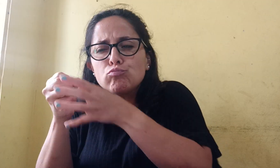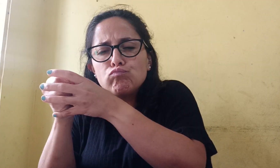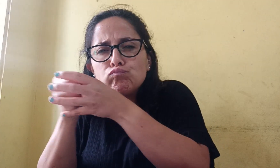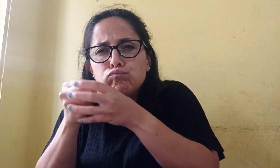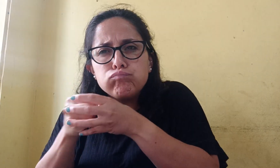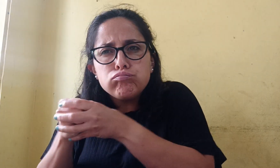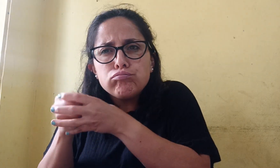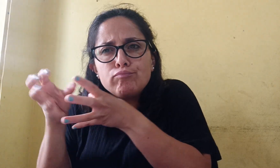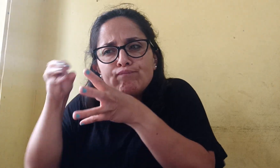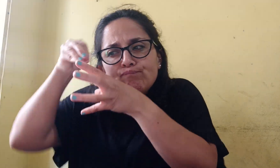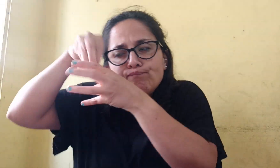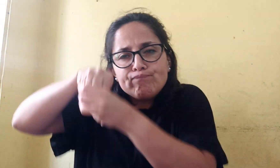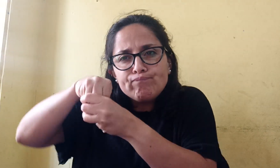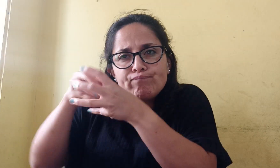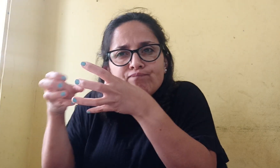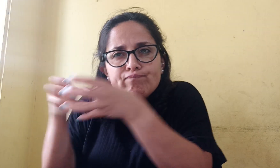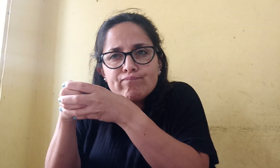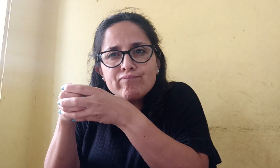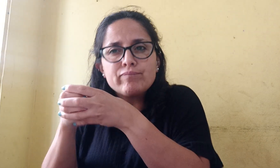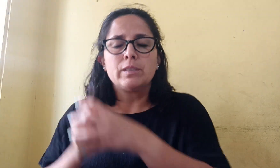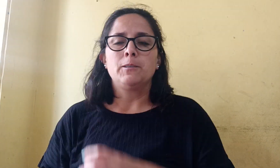de cuerpos de neuronas, ¿sí?